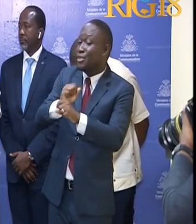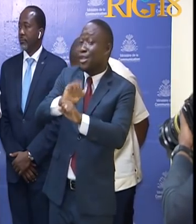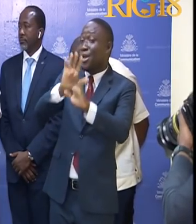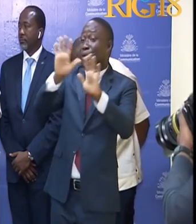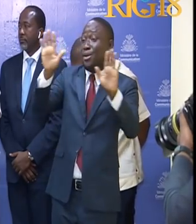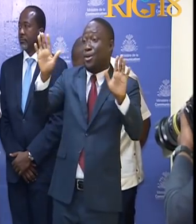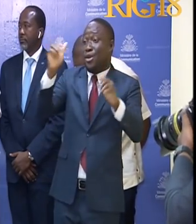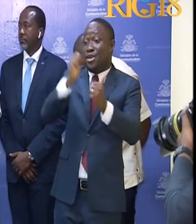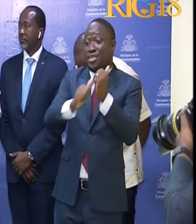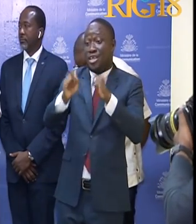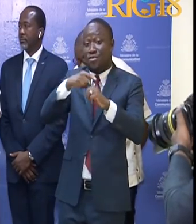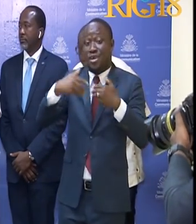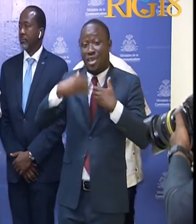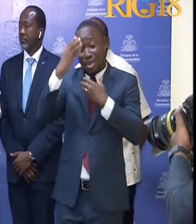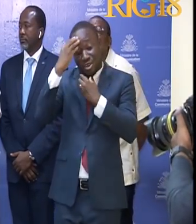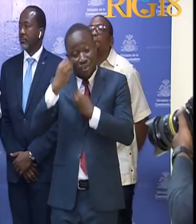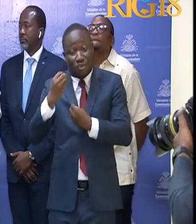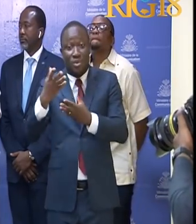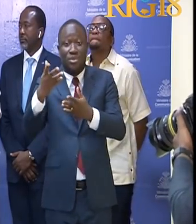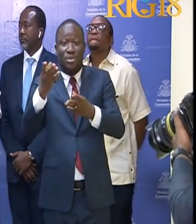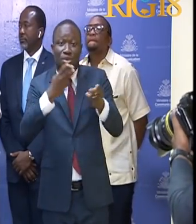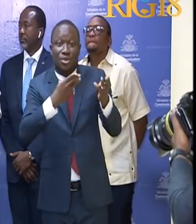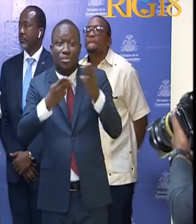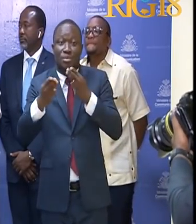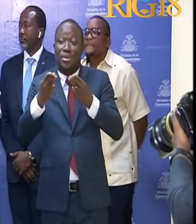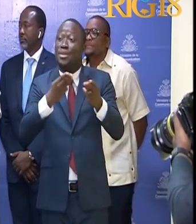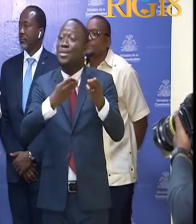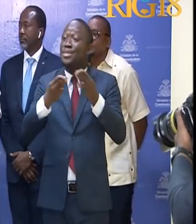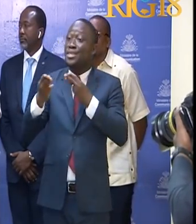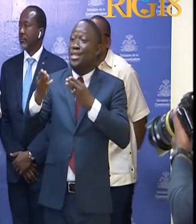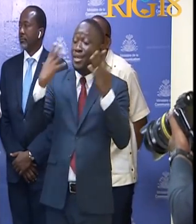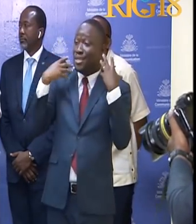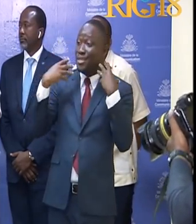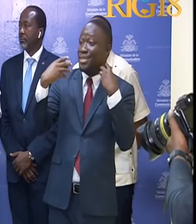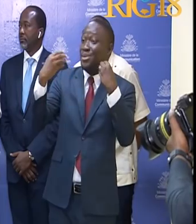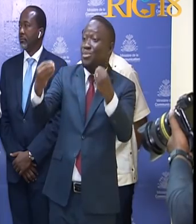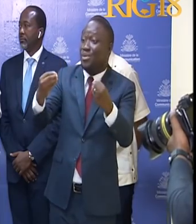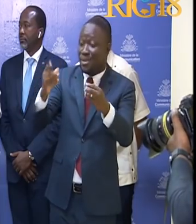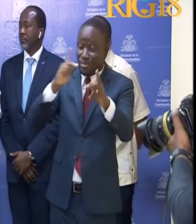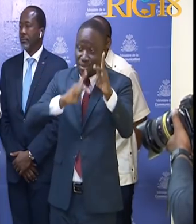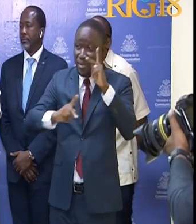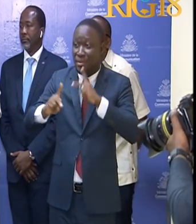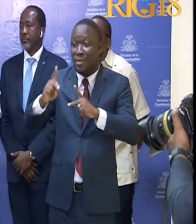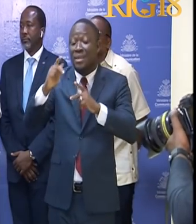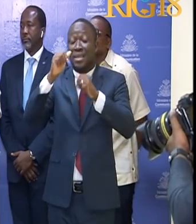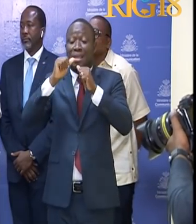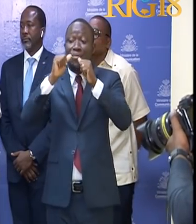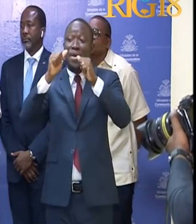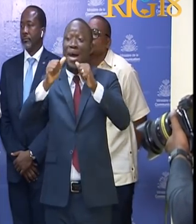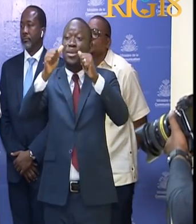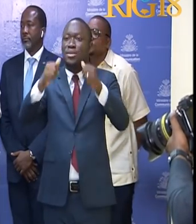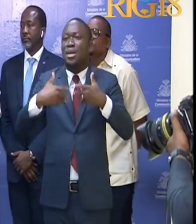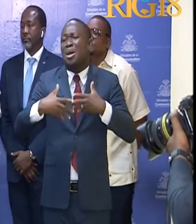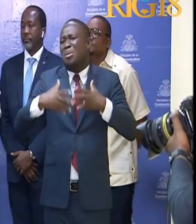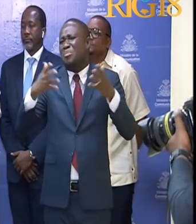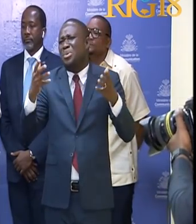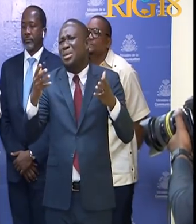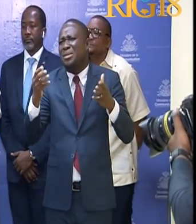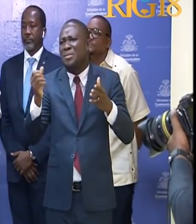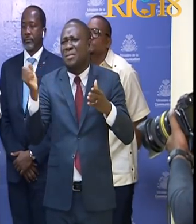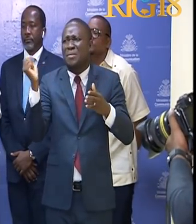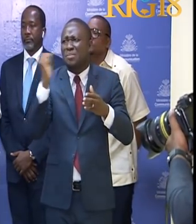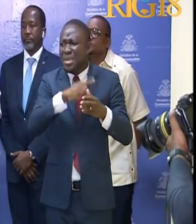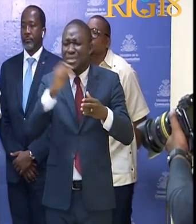chaque fois gon information ministère santé publique a présent pour capable annoncer. Gen pile fausse rumeur